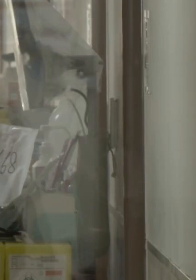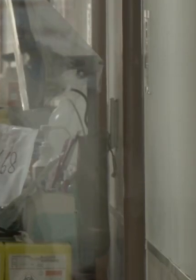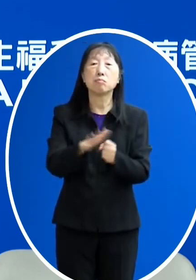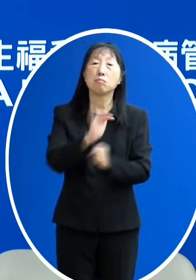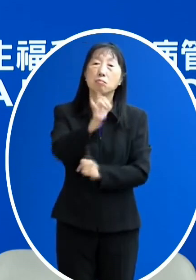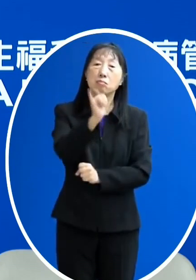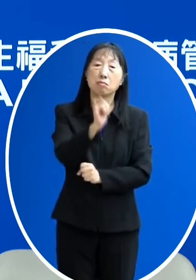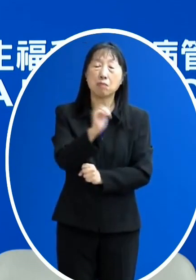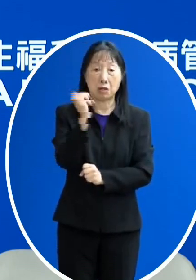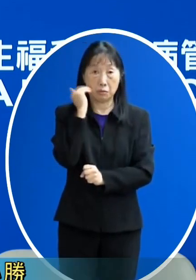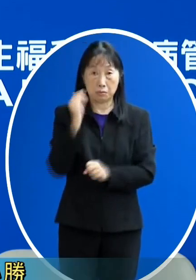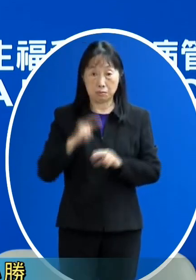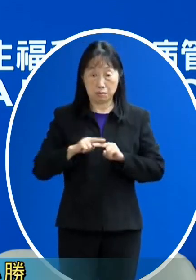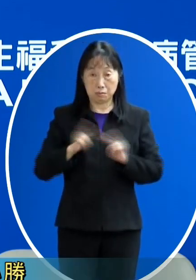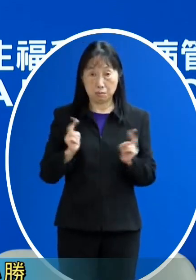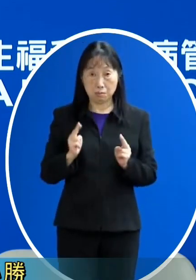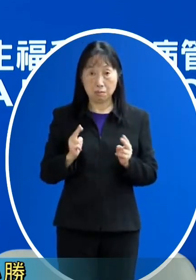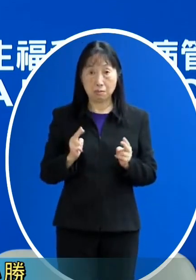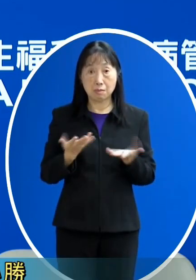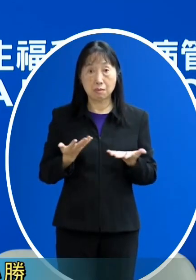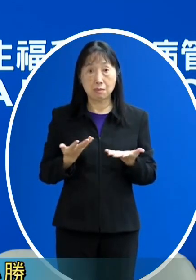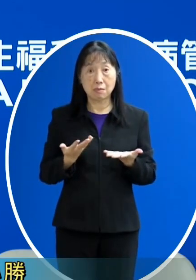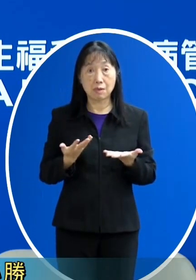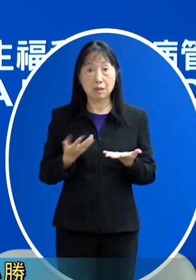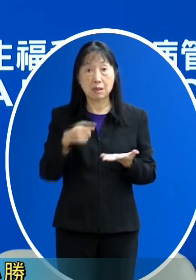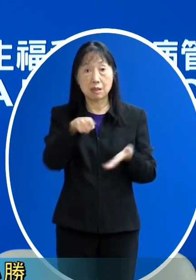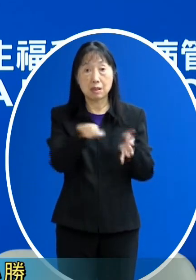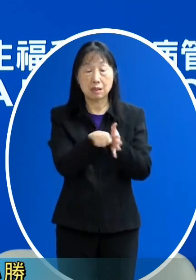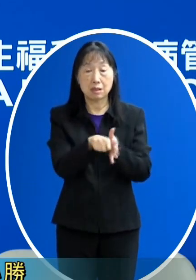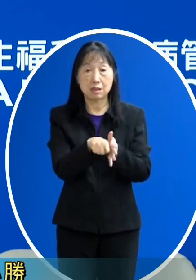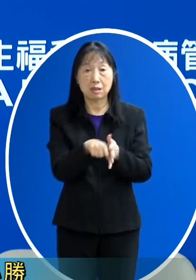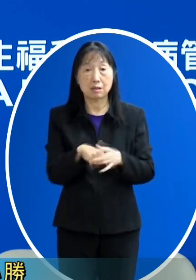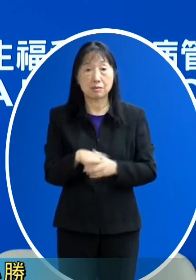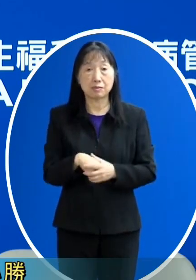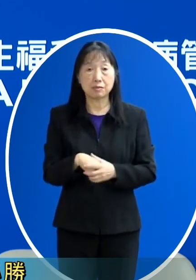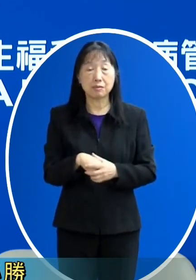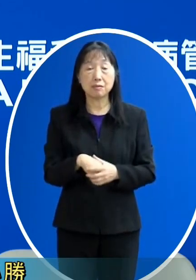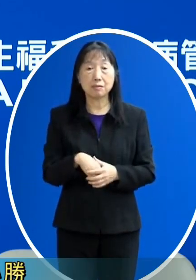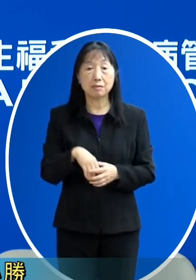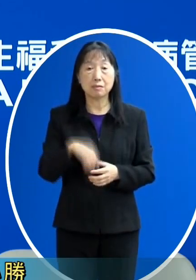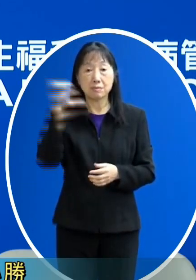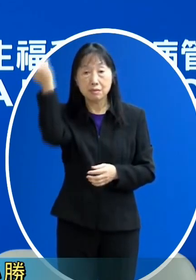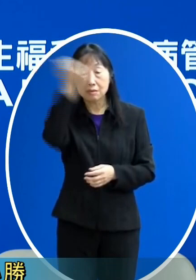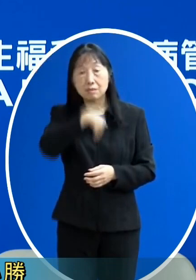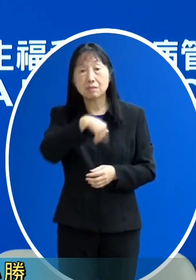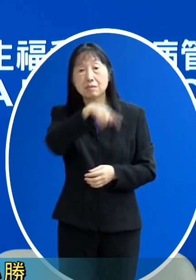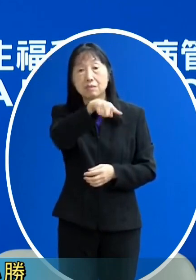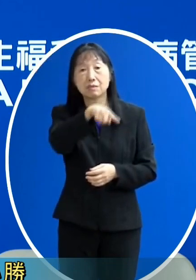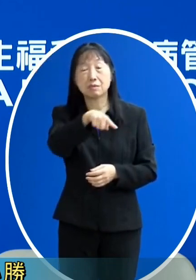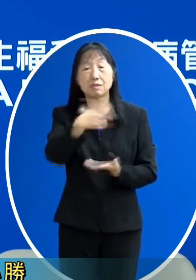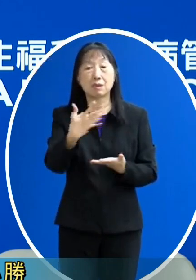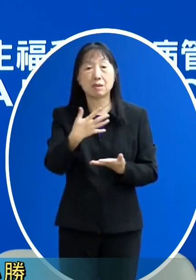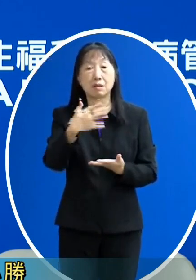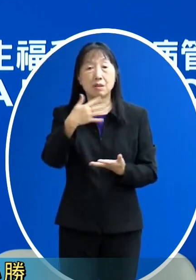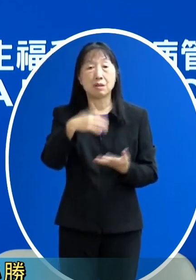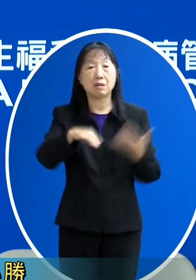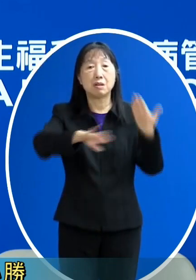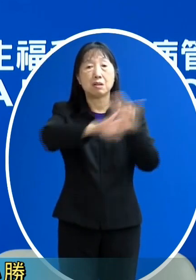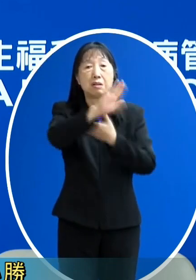一旦他如果开放了这个小三通之后，那如果说中转的这个旅客他的这个确诊人数多，